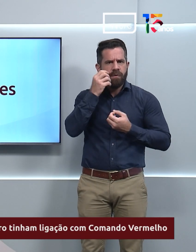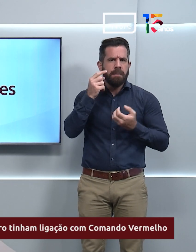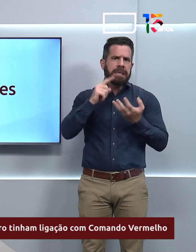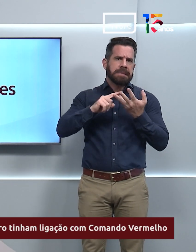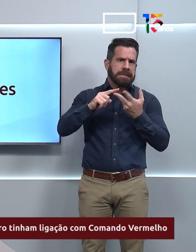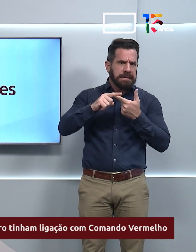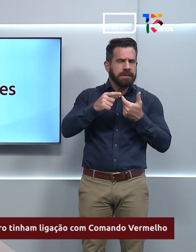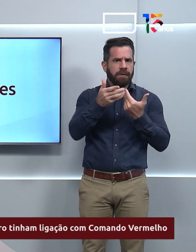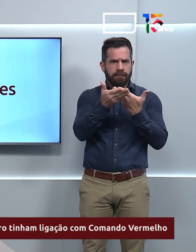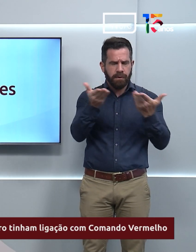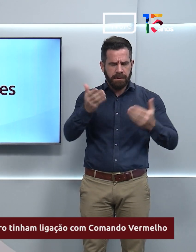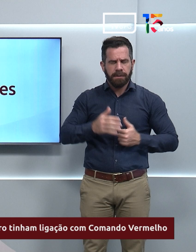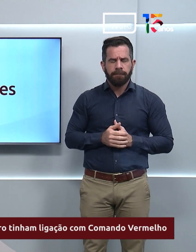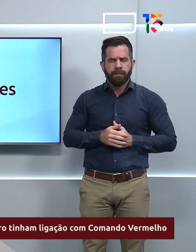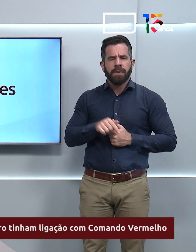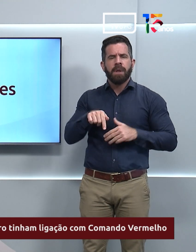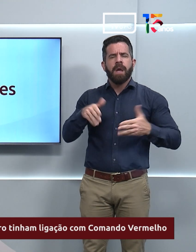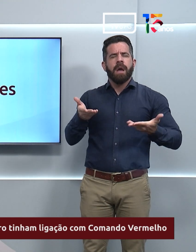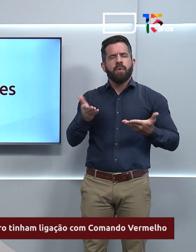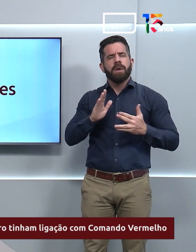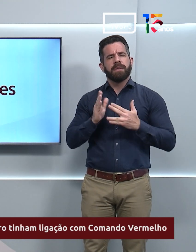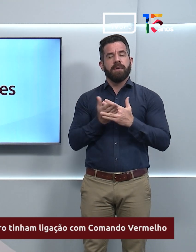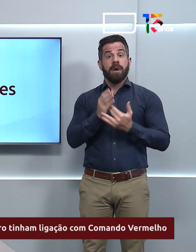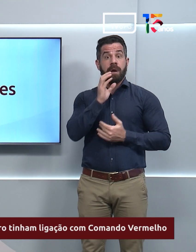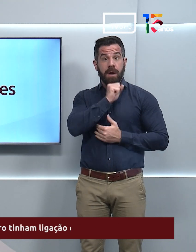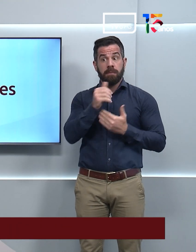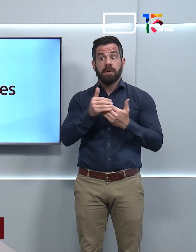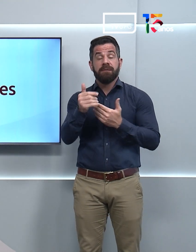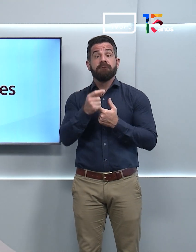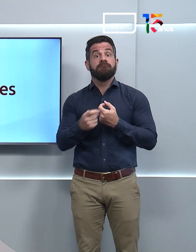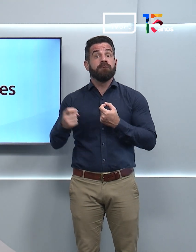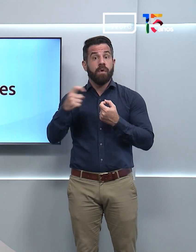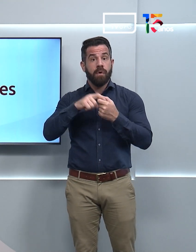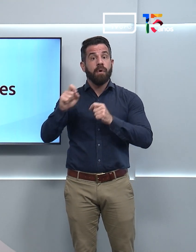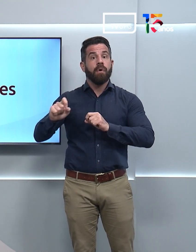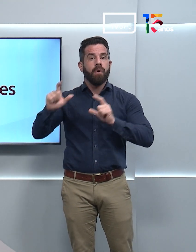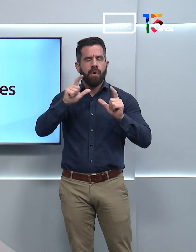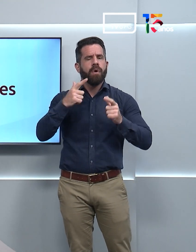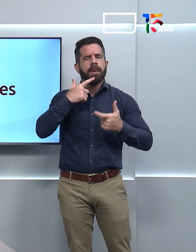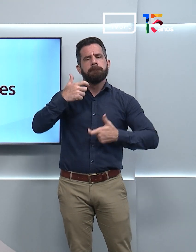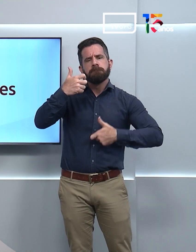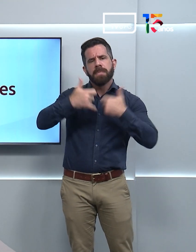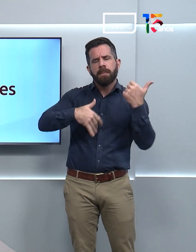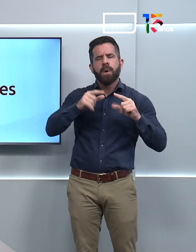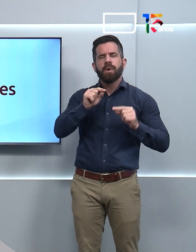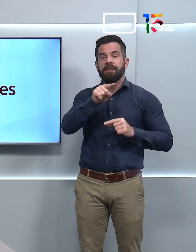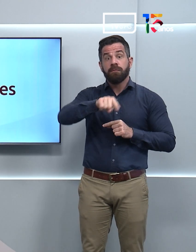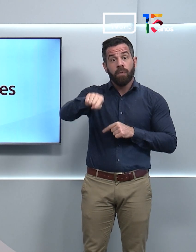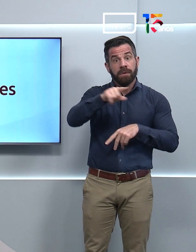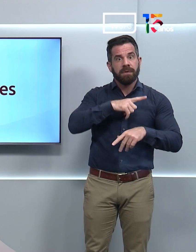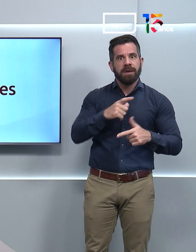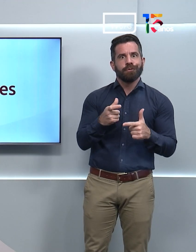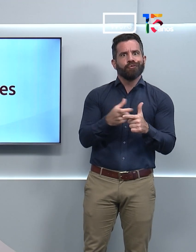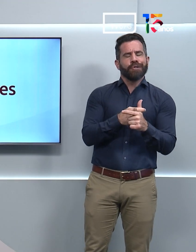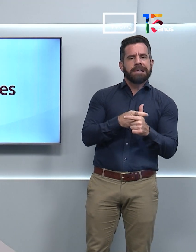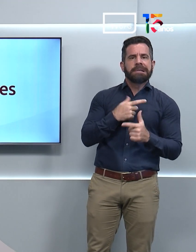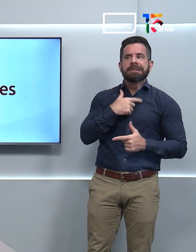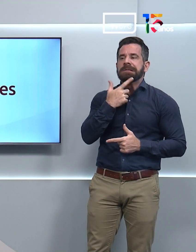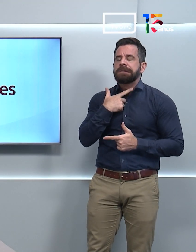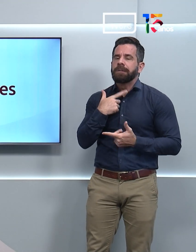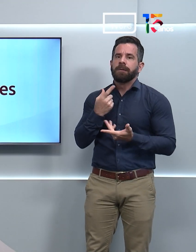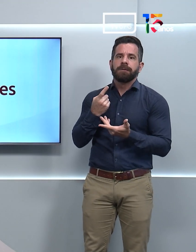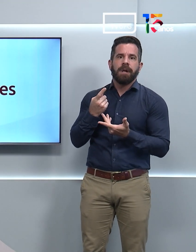caso. Agora a gente vai para um rápido intervalo, daqui a pouco a gente fala com você aí que está com dívidas e quer renegociar